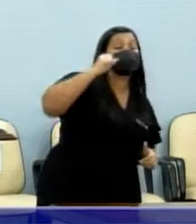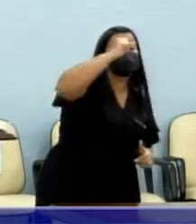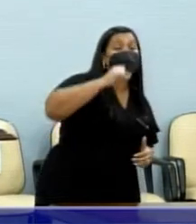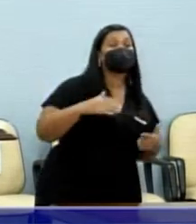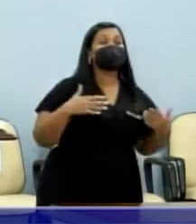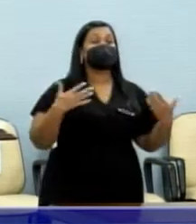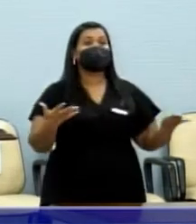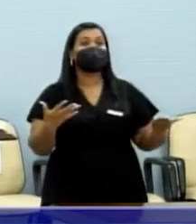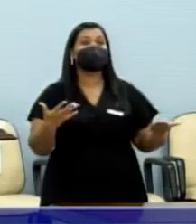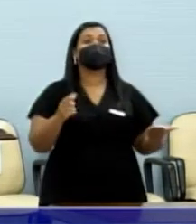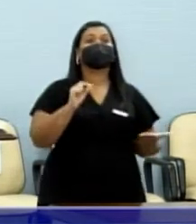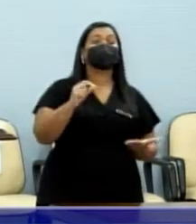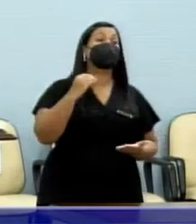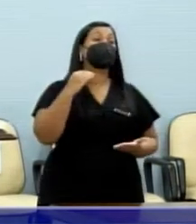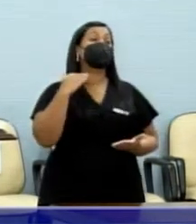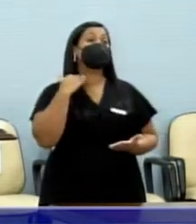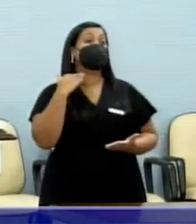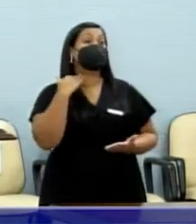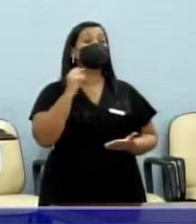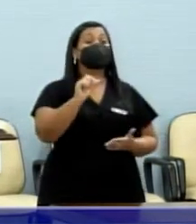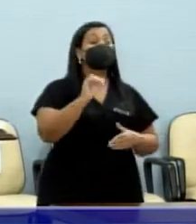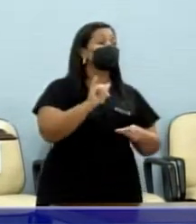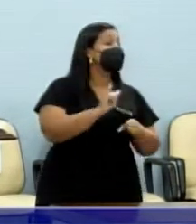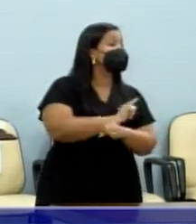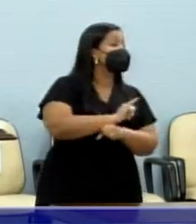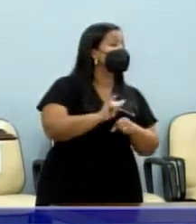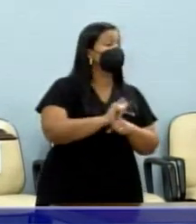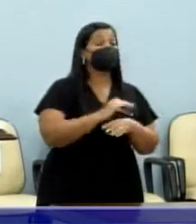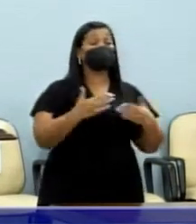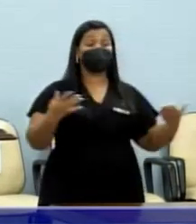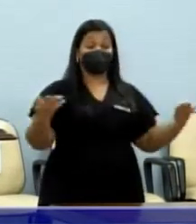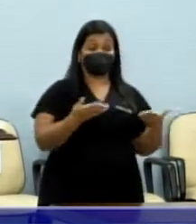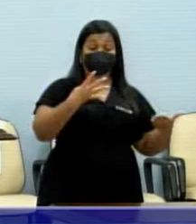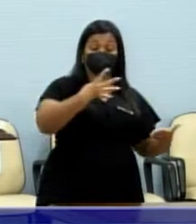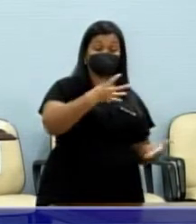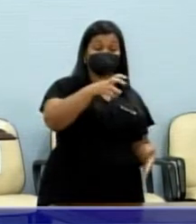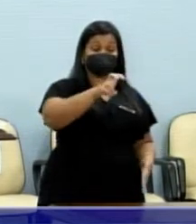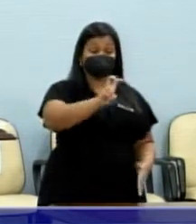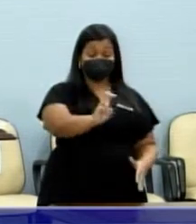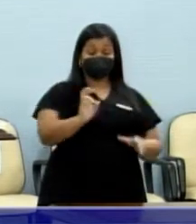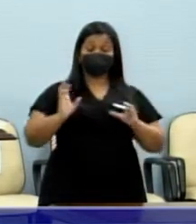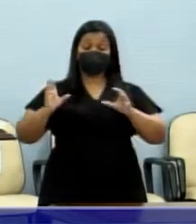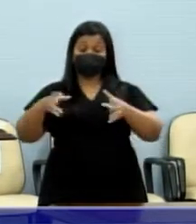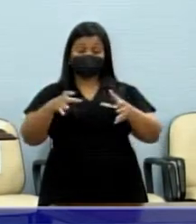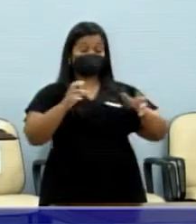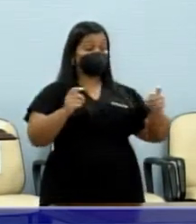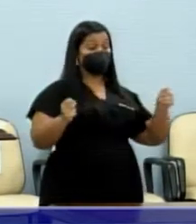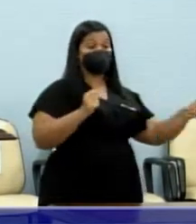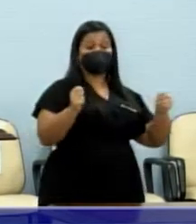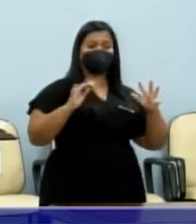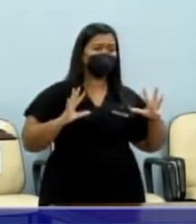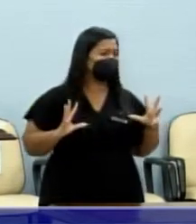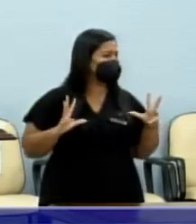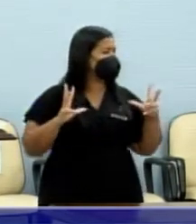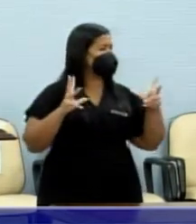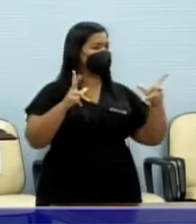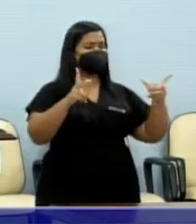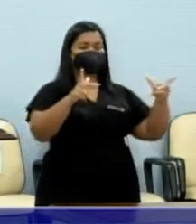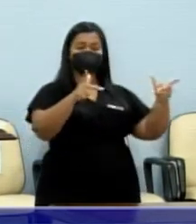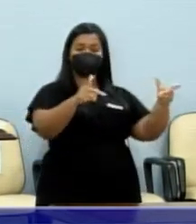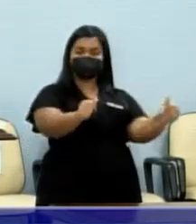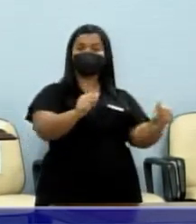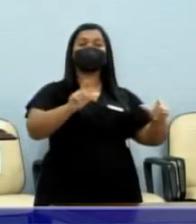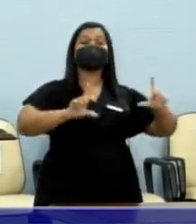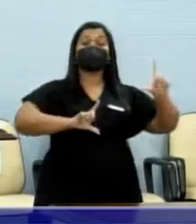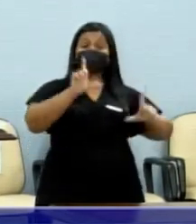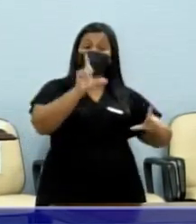um controle midiático. Hoje no Brasil, 45 grupos controlam toda a mídia. E esses grupos